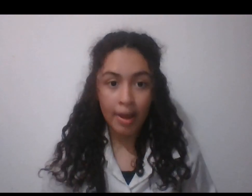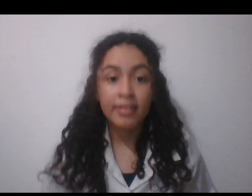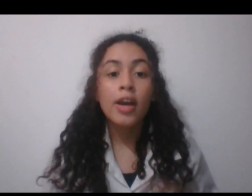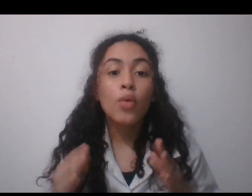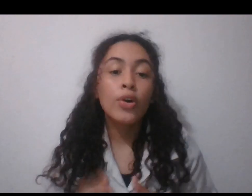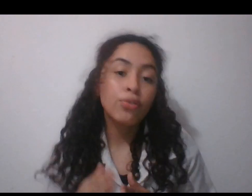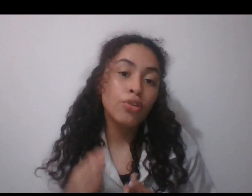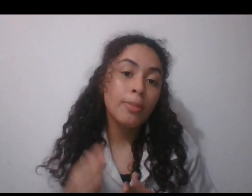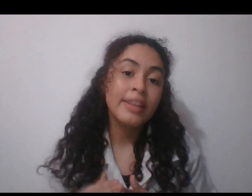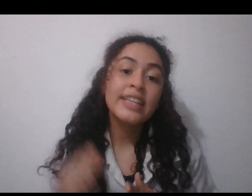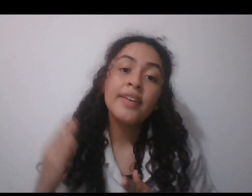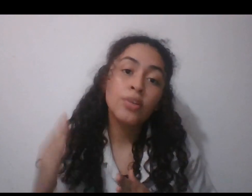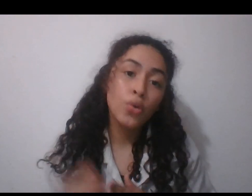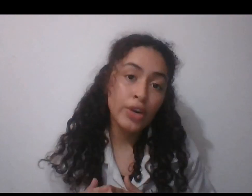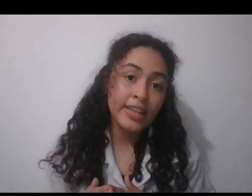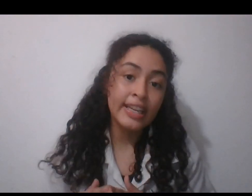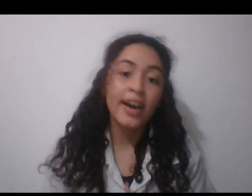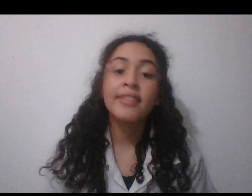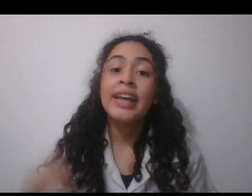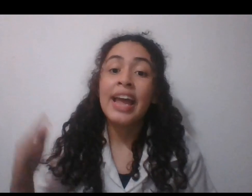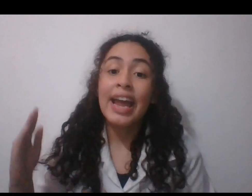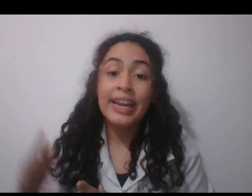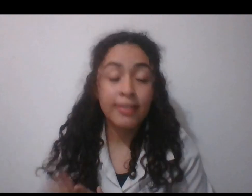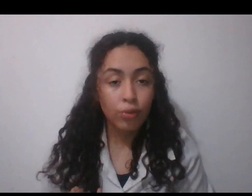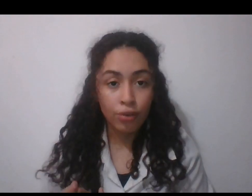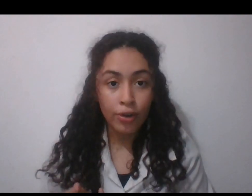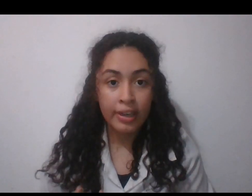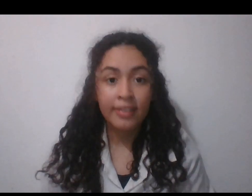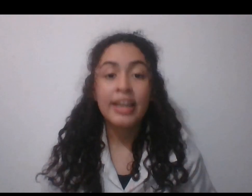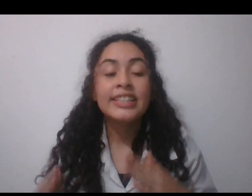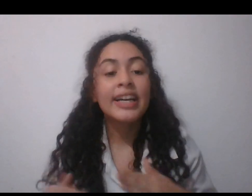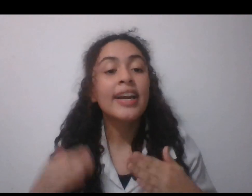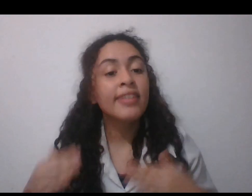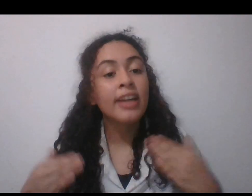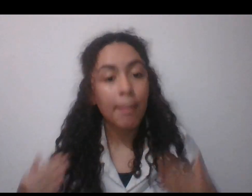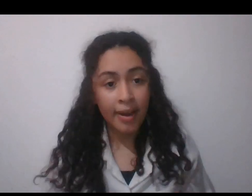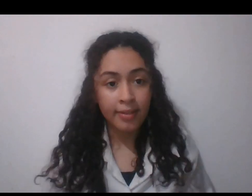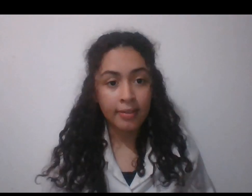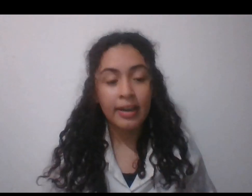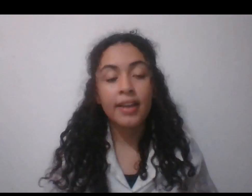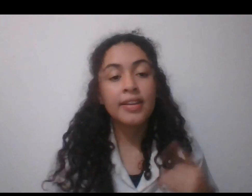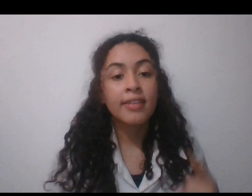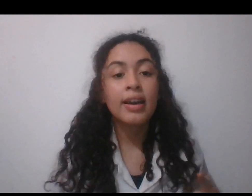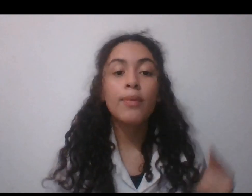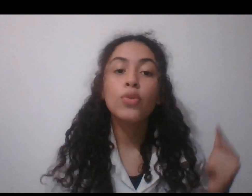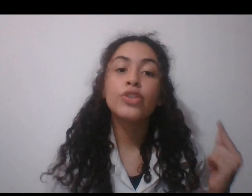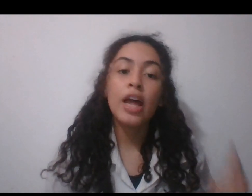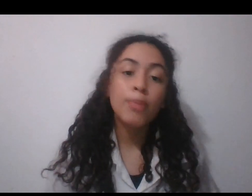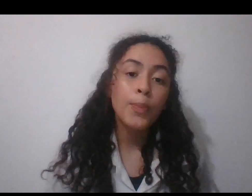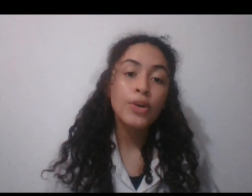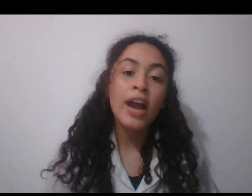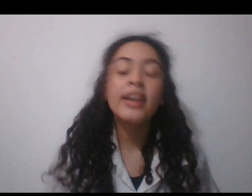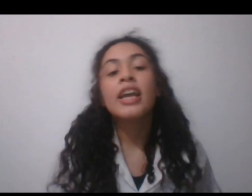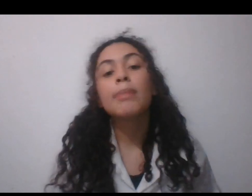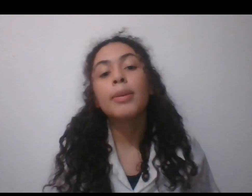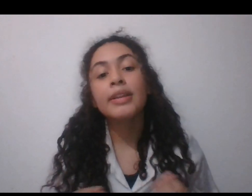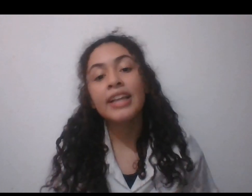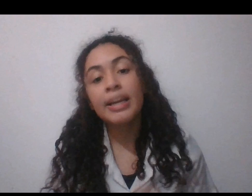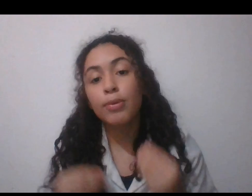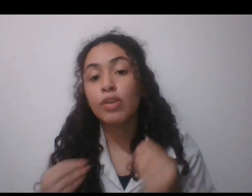más cuando sus normativas jurídicas e instituciones llegan a ser capaces de garantizar la voluntad popular y permitir el